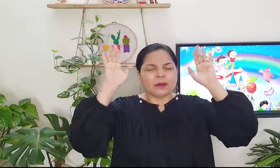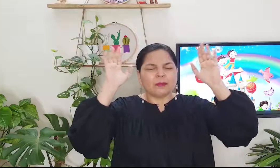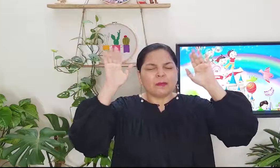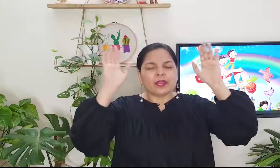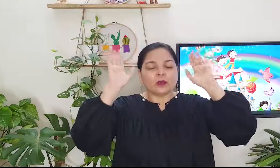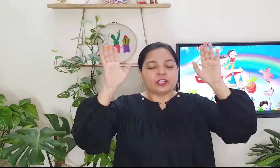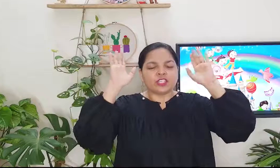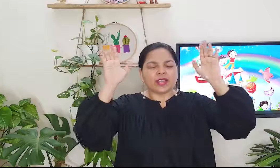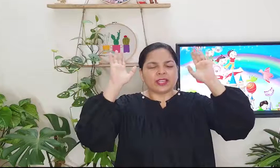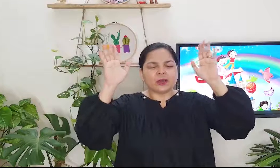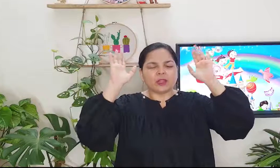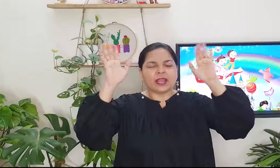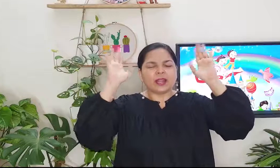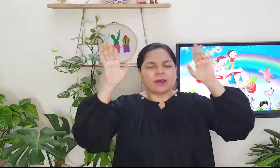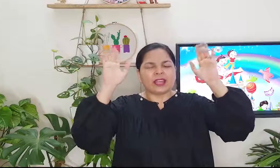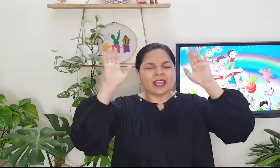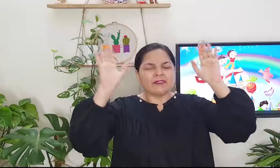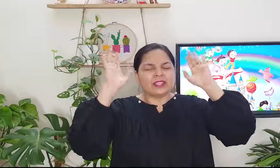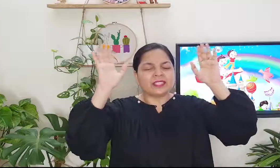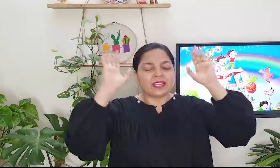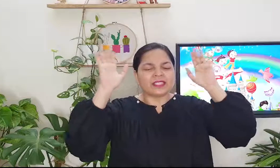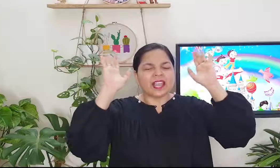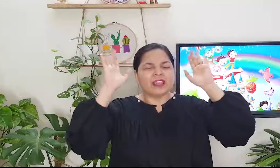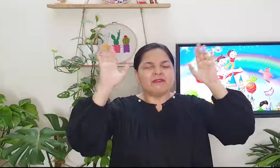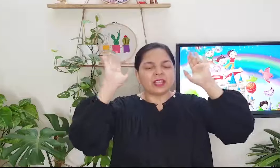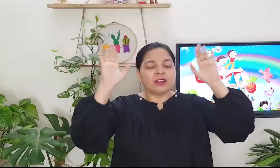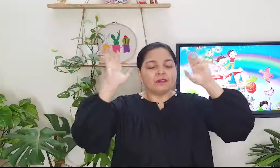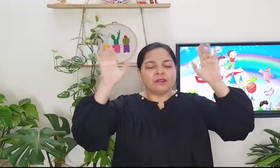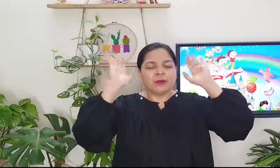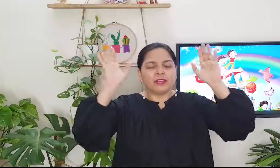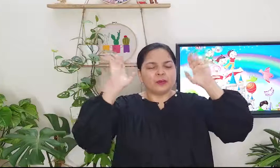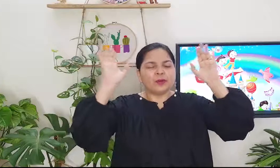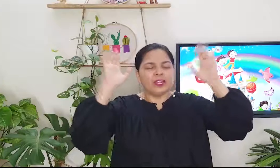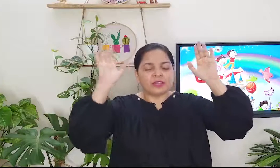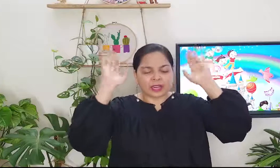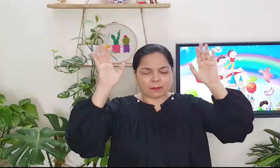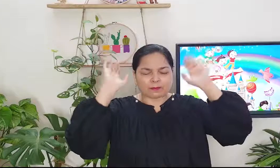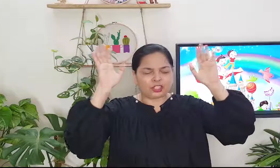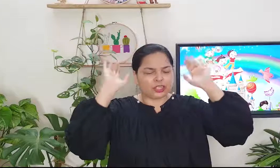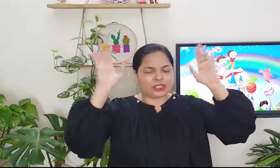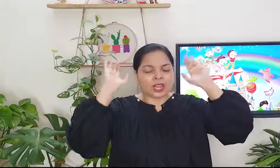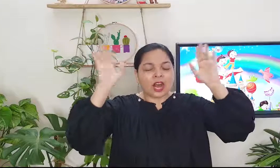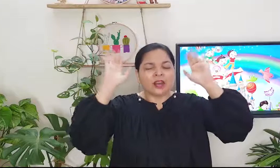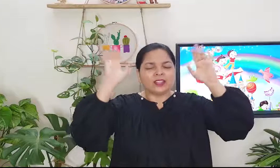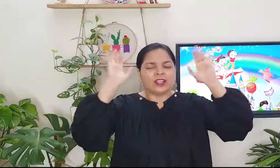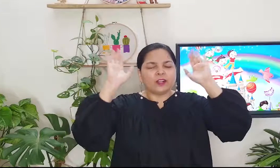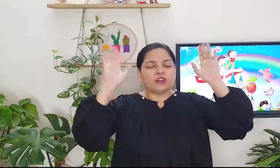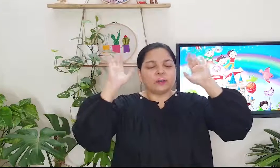প্রভু, আমি সমস্ত রোগকে চলে যাওয়ার আদেশ দিচ্ছি যীশু খ্রিস্ট, ইন দ্য নেম অফ জিজাস। আমি প্রতিটা যন্ত্রণাকে